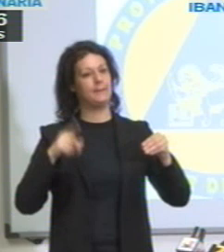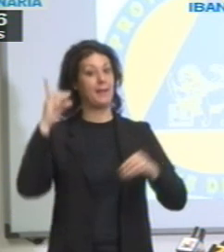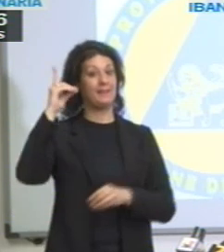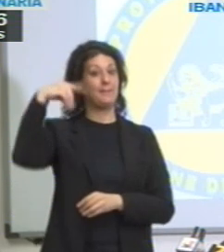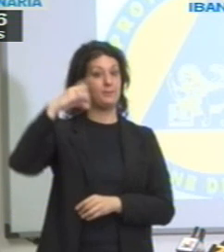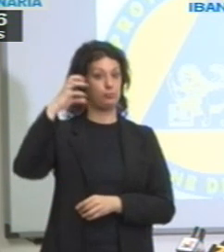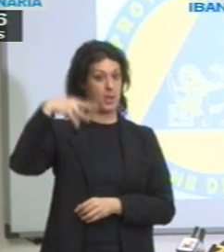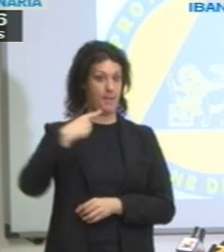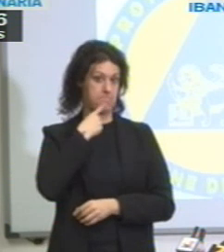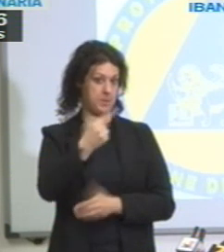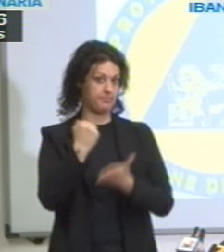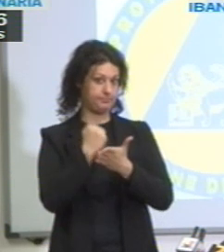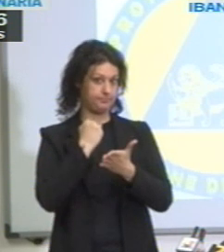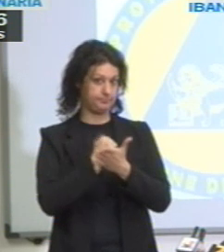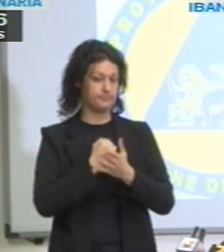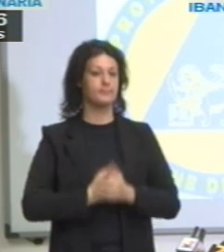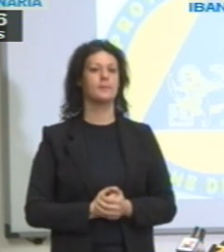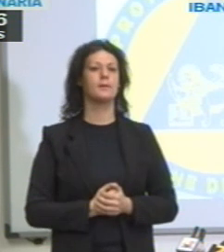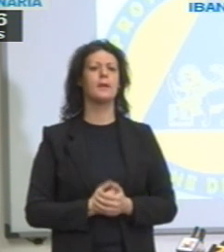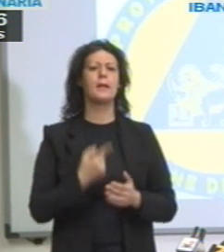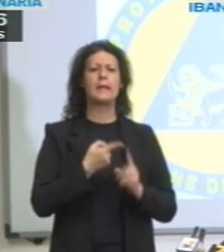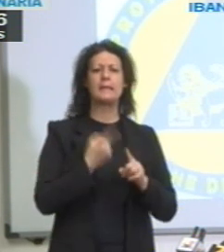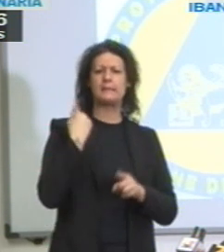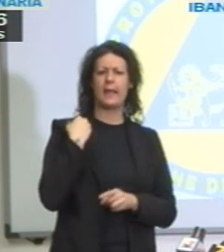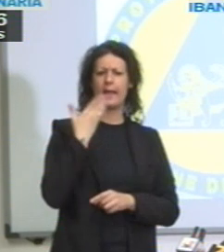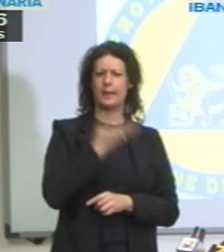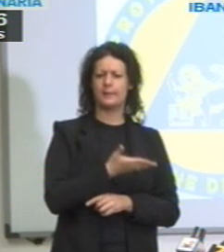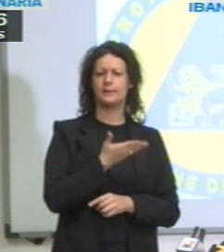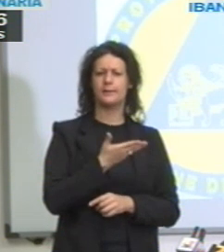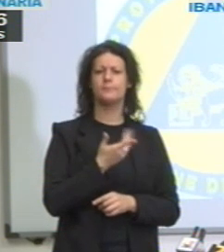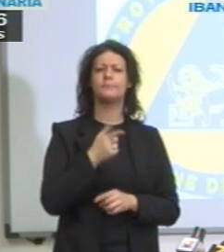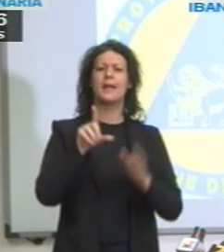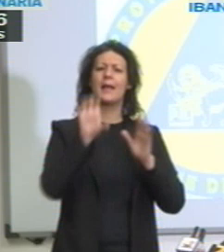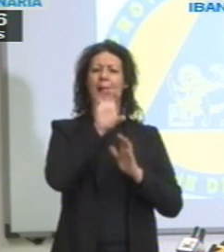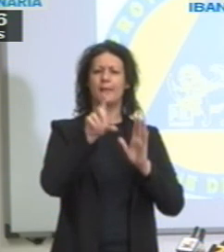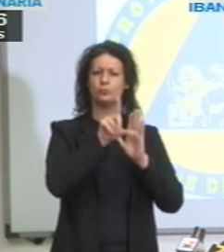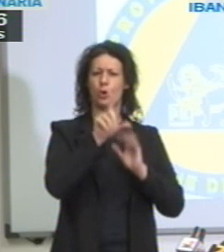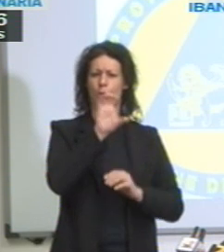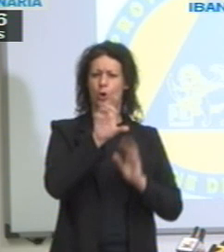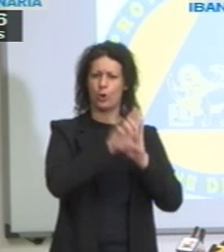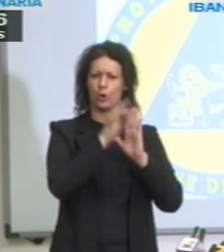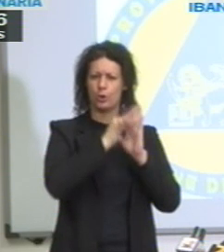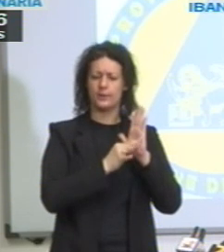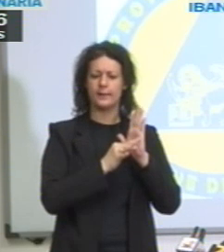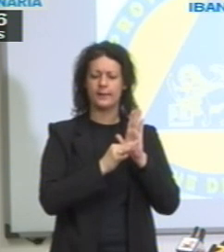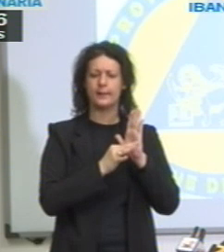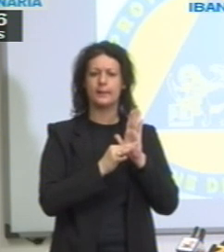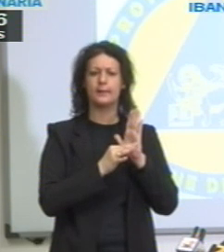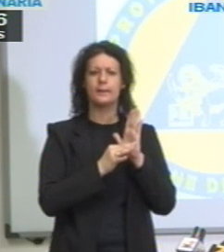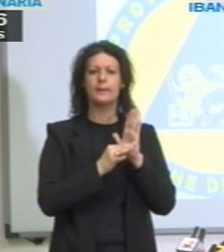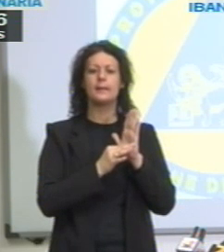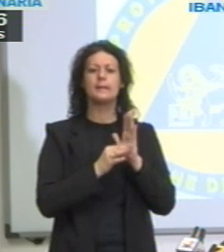sul sito della regione fa capire che con il massimo delle precauzioni e la chiusura degli spazi comuni, i campi dei circoli possono